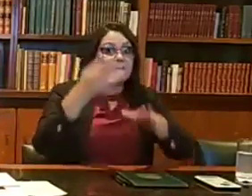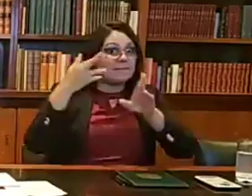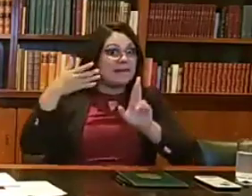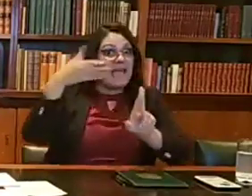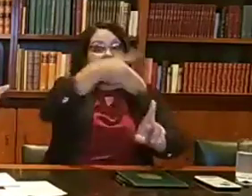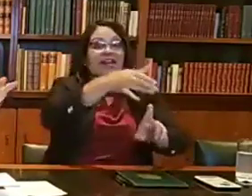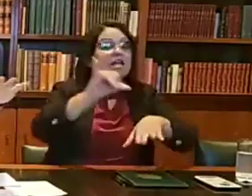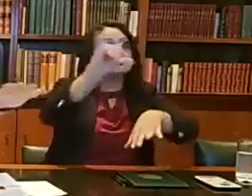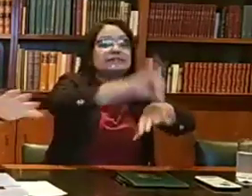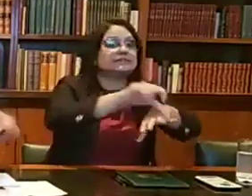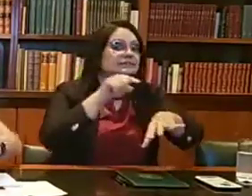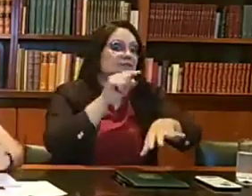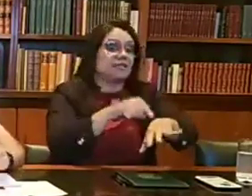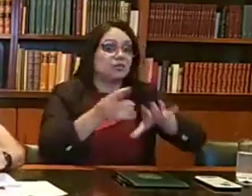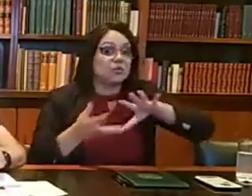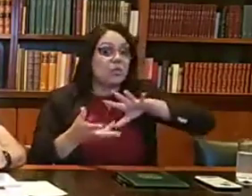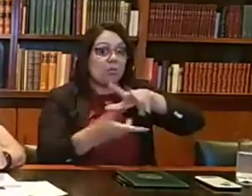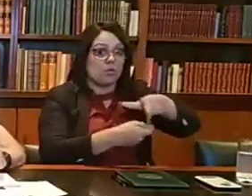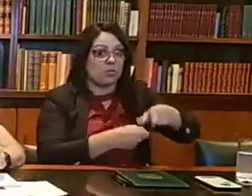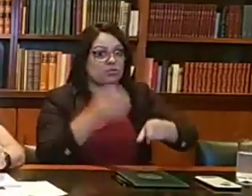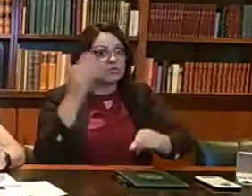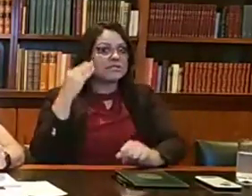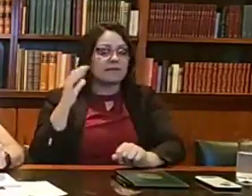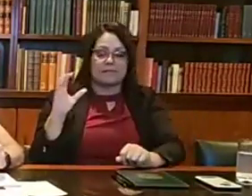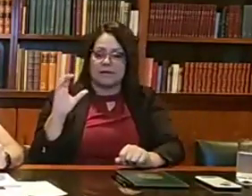tenho certeza, que Cancún fatura